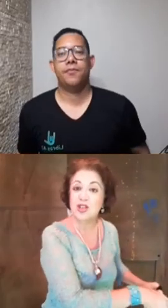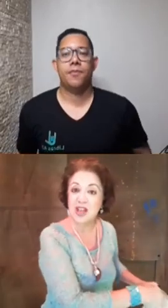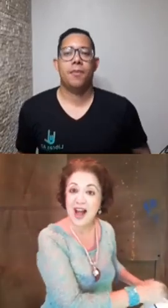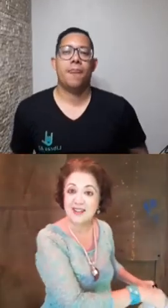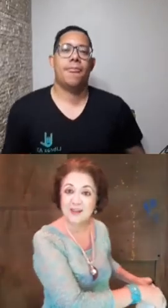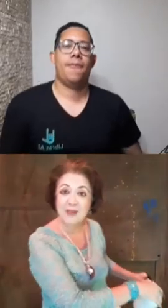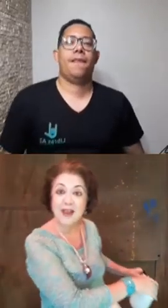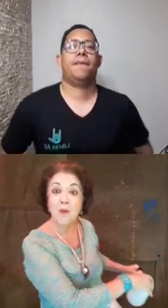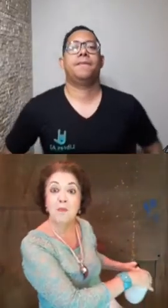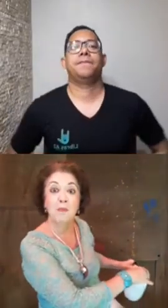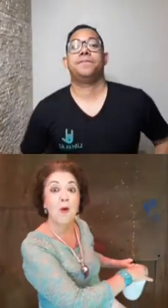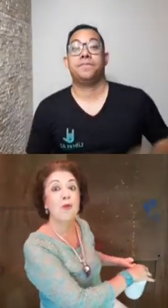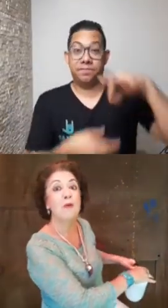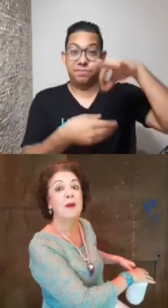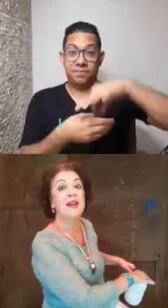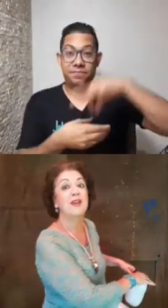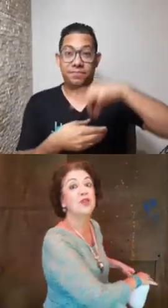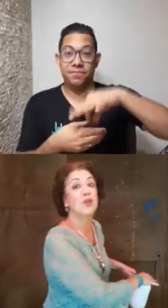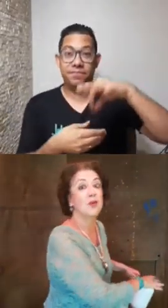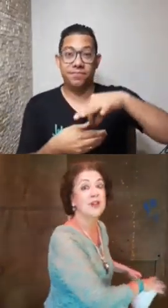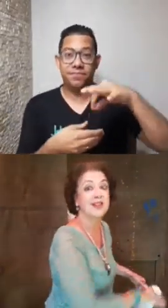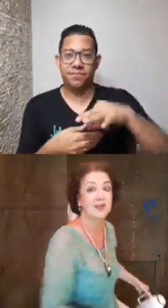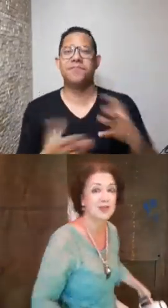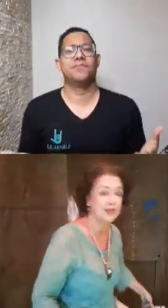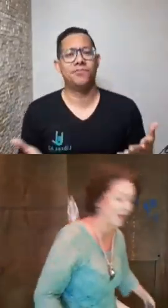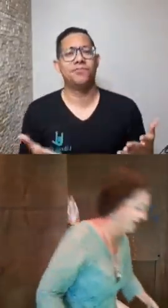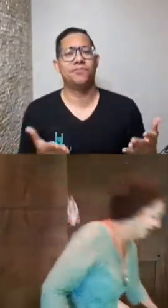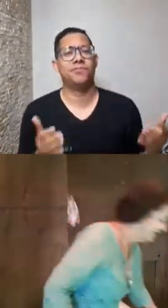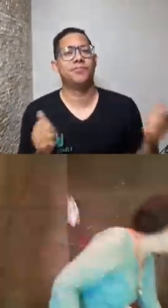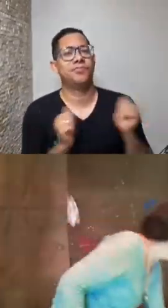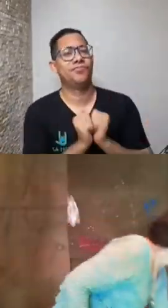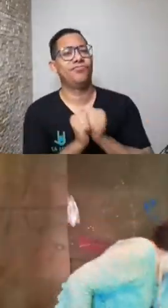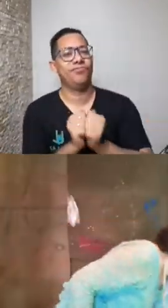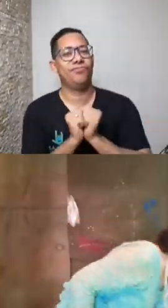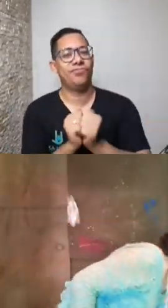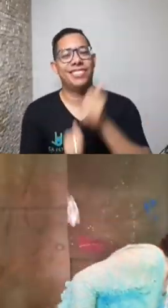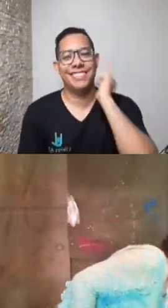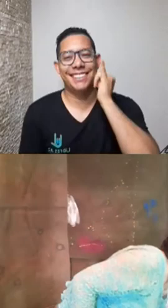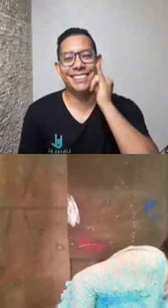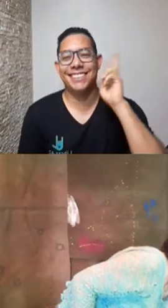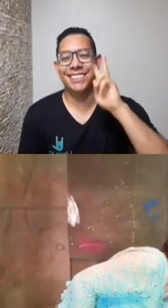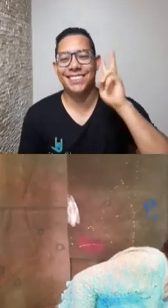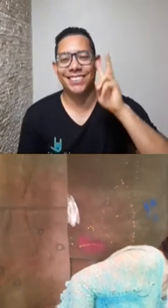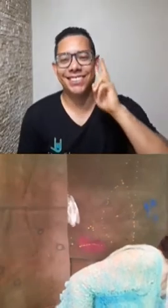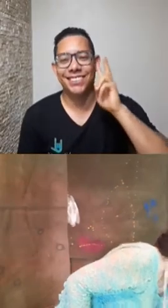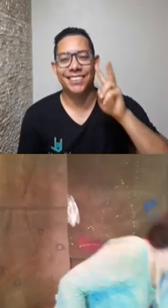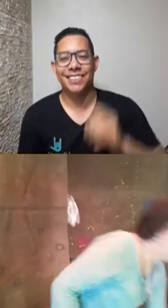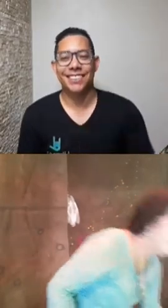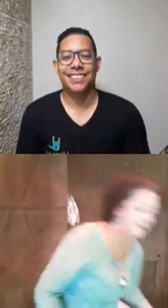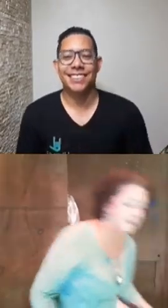Um chá também é um bom companheiro de contação de histórias.